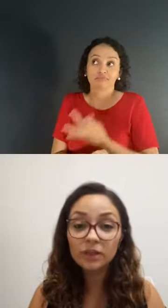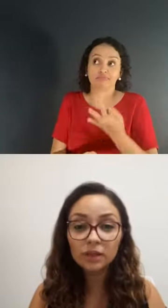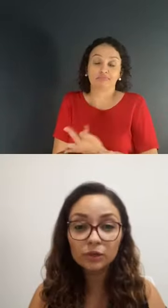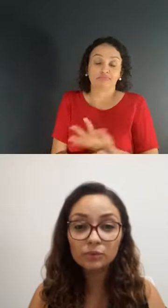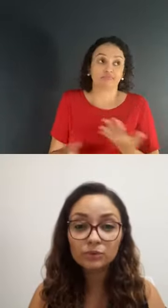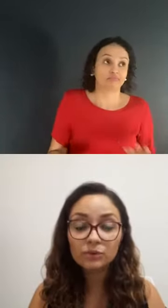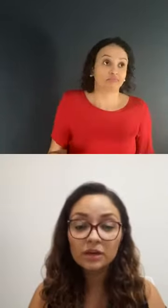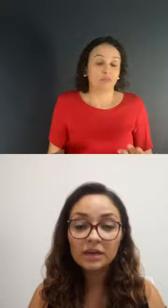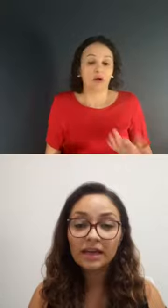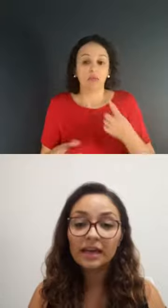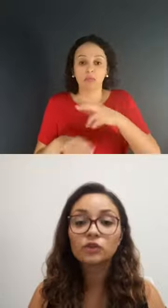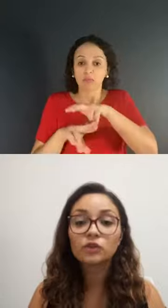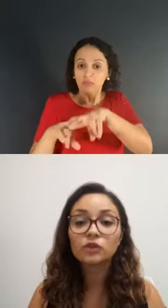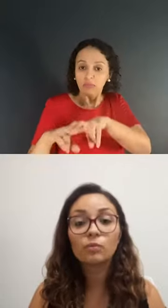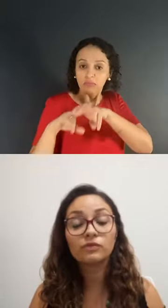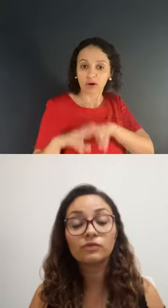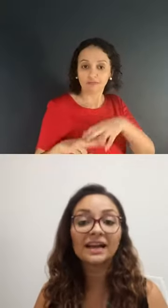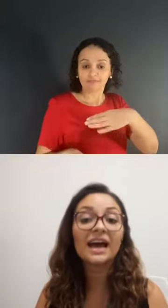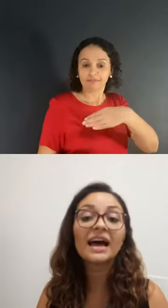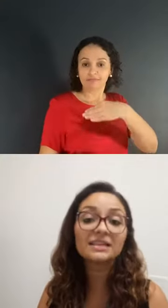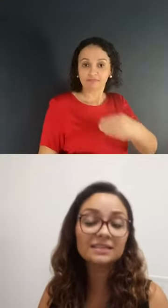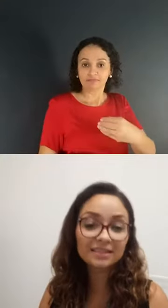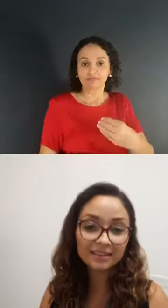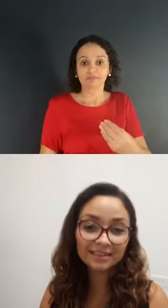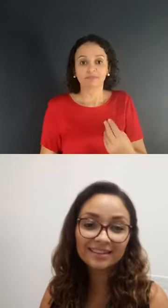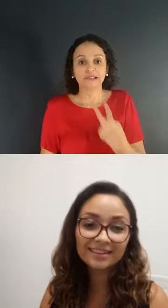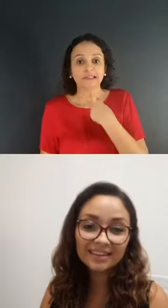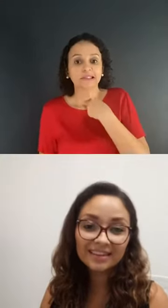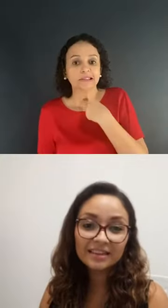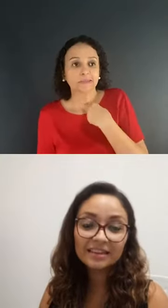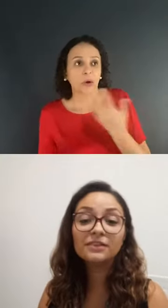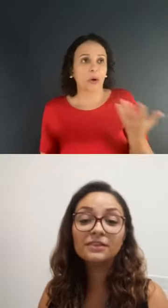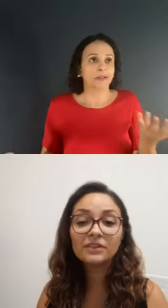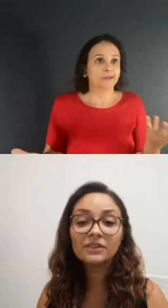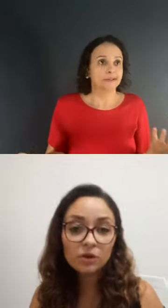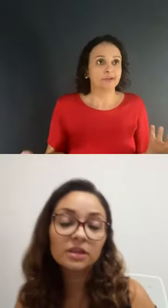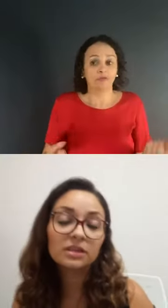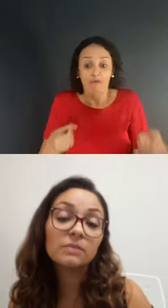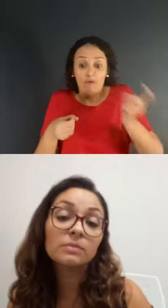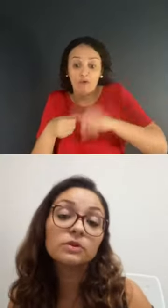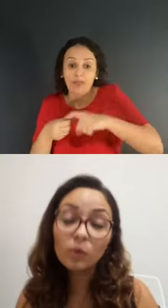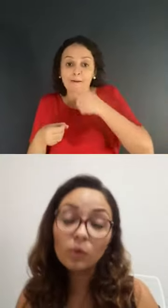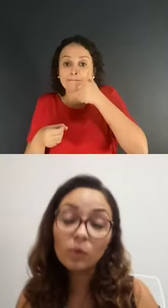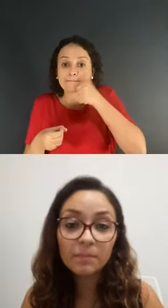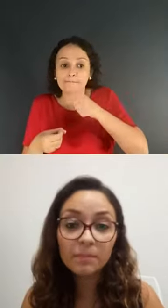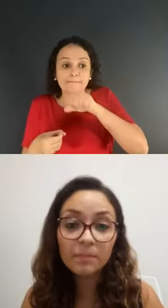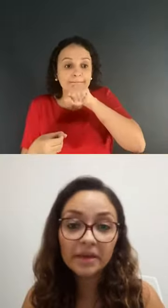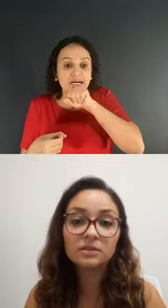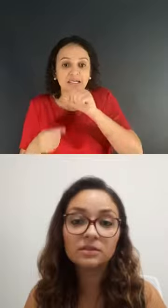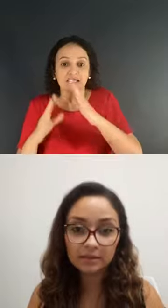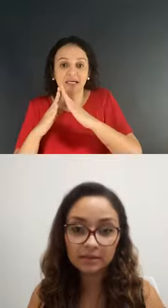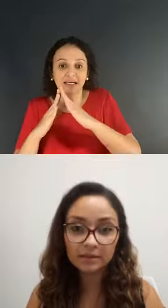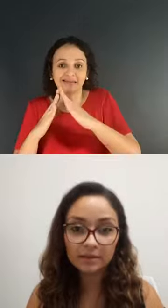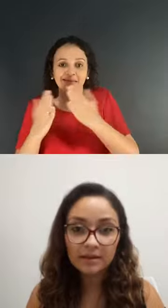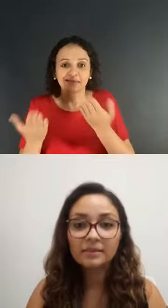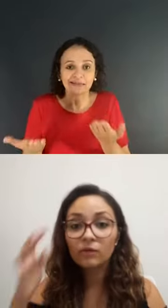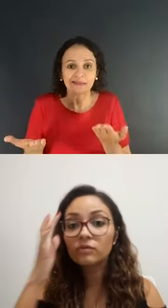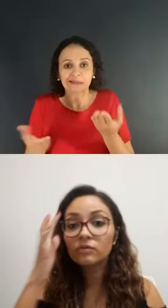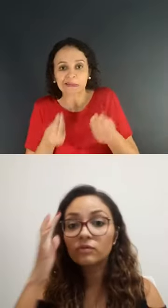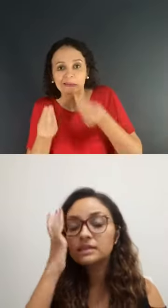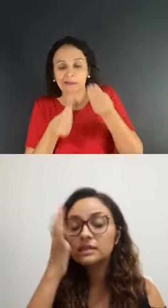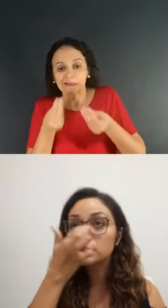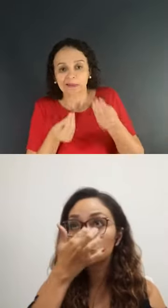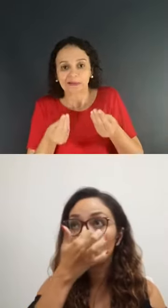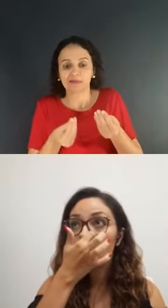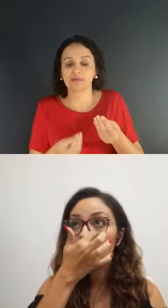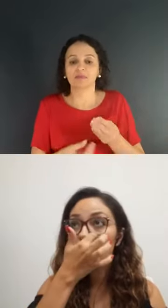dos filhos, ela não pode voltar para casa. E, infelizmente, ainda tem pessoas que pensam assim.